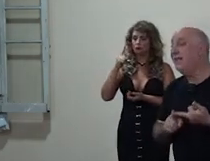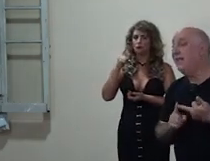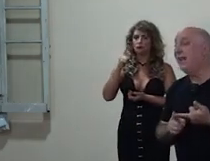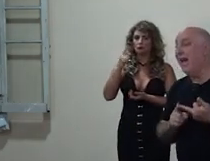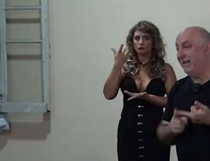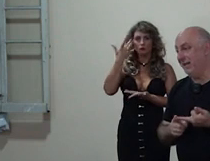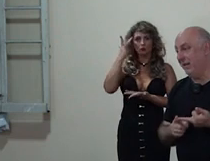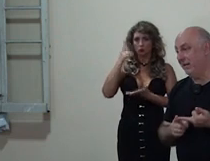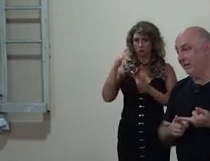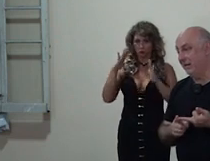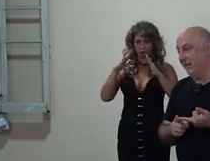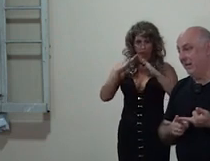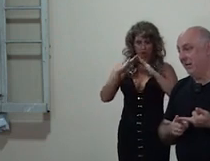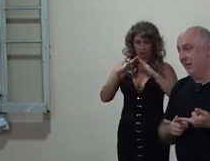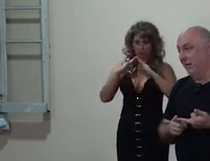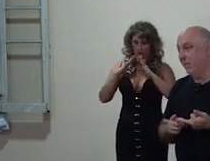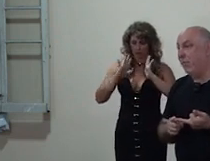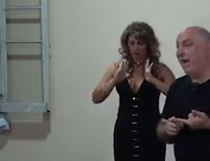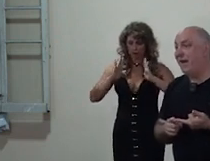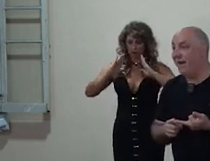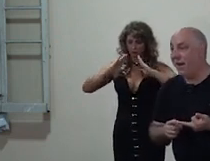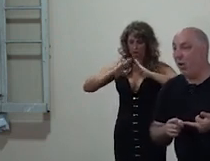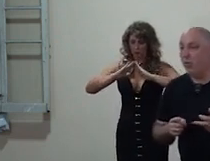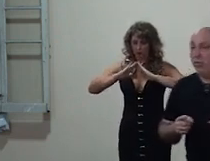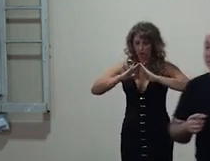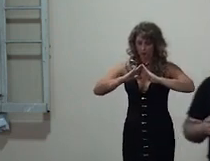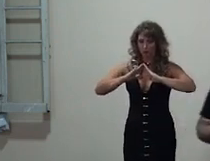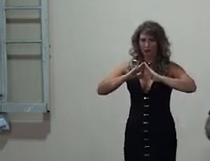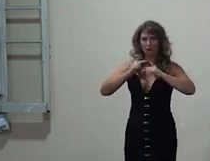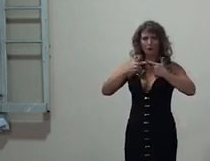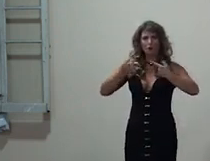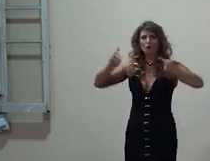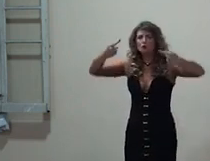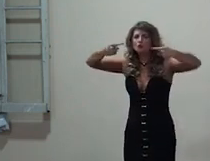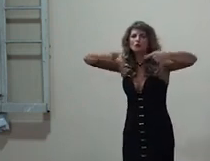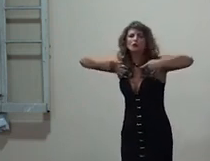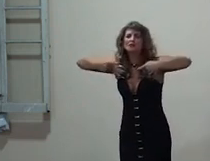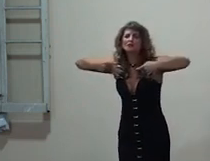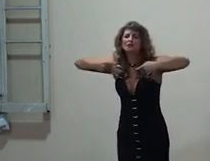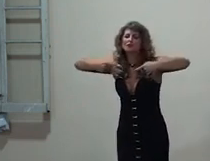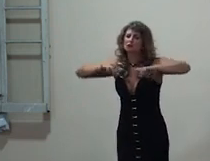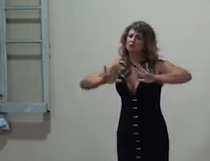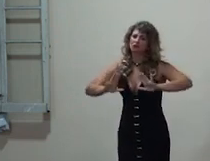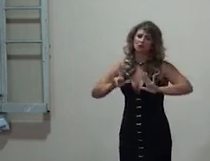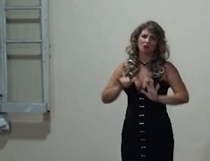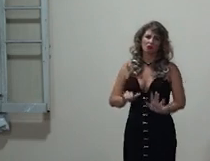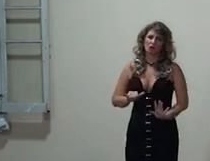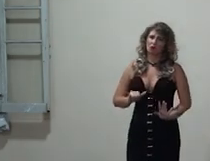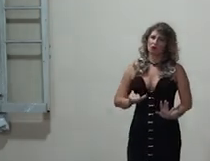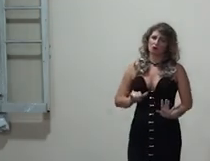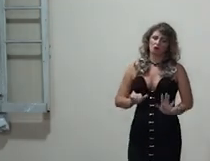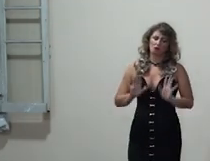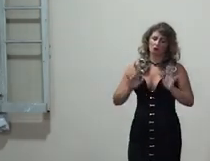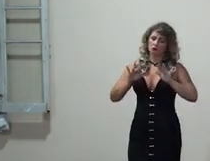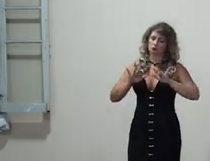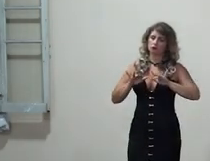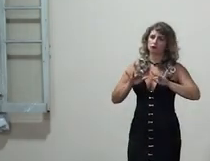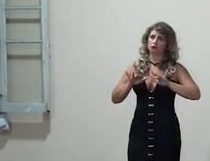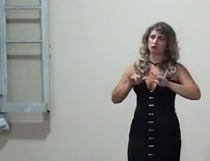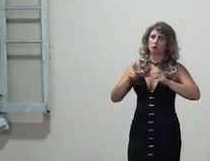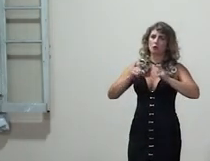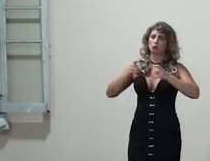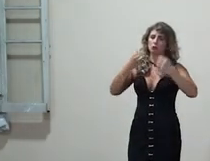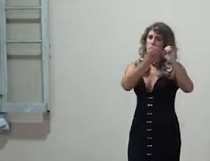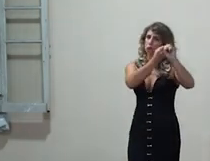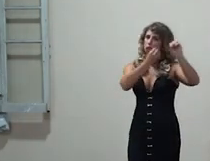não sair de casa para algum desafio, eu fico em casa, em home office.